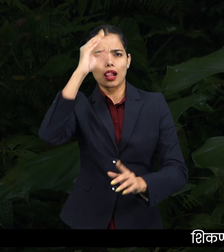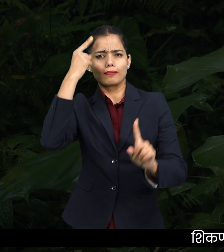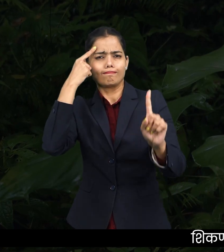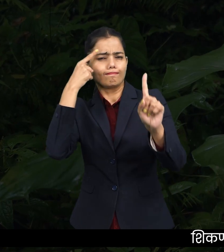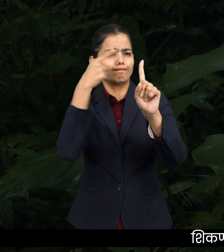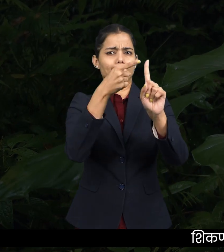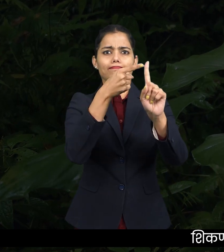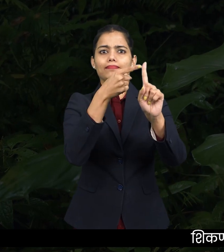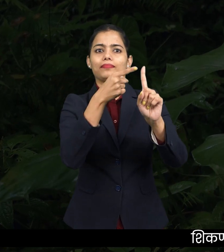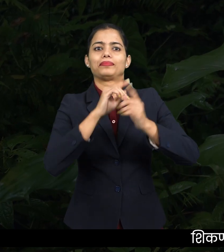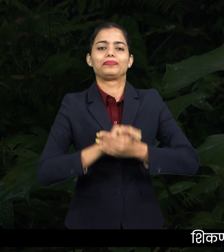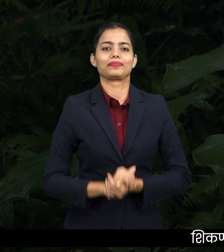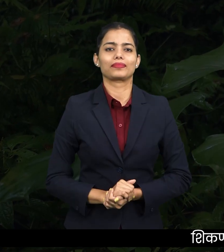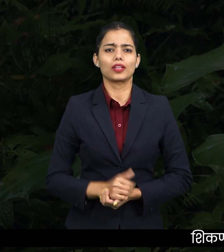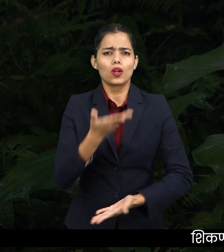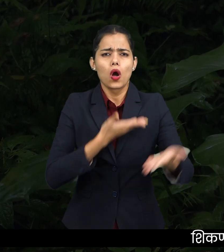शिकण्याची उद्दिष्टे.